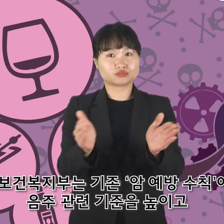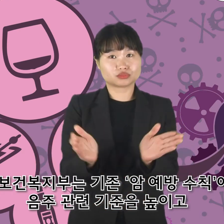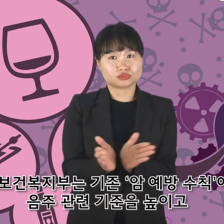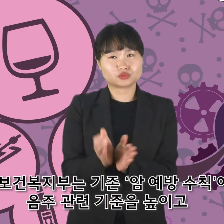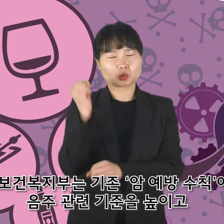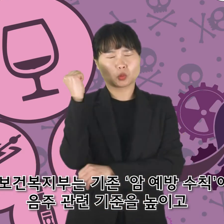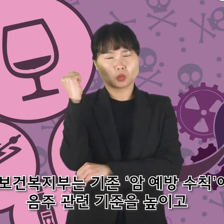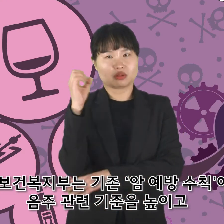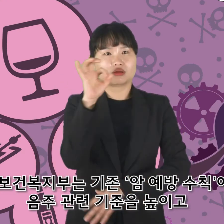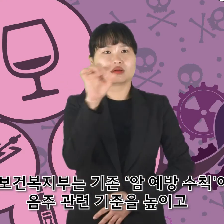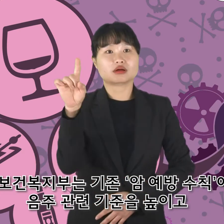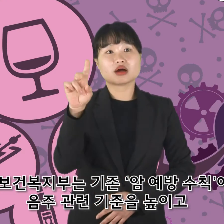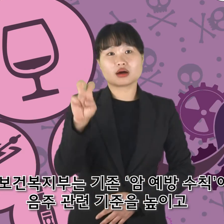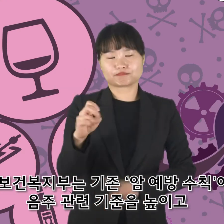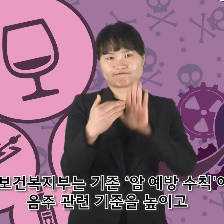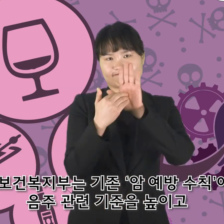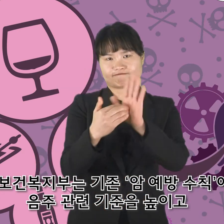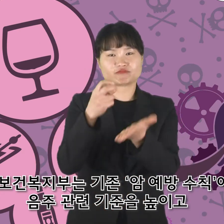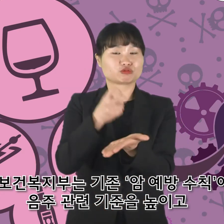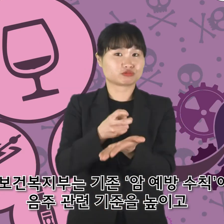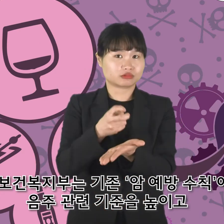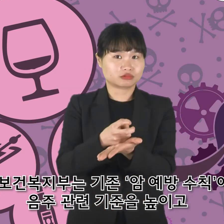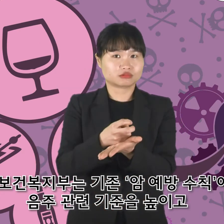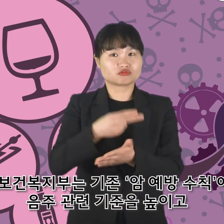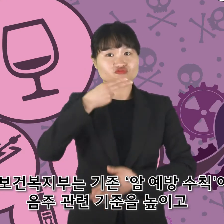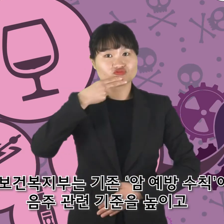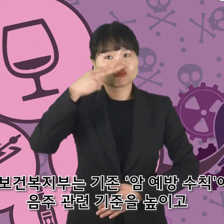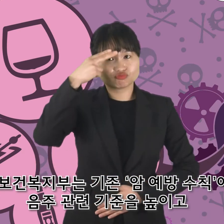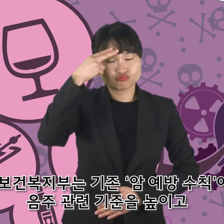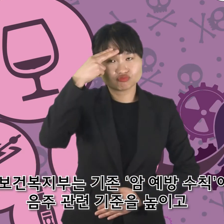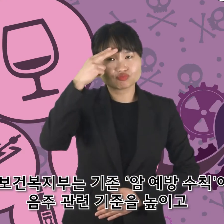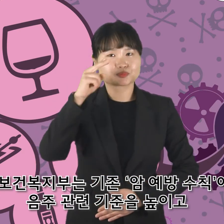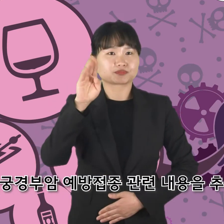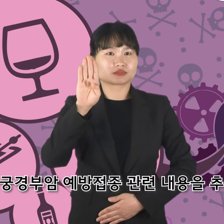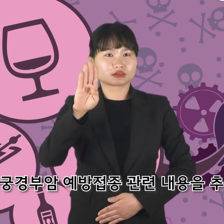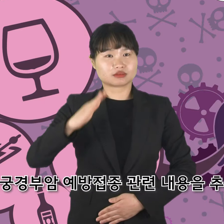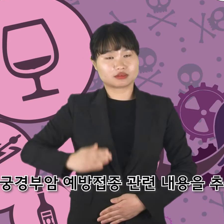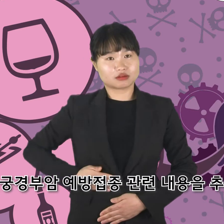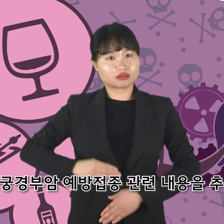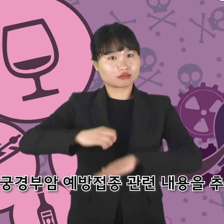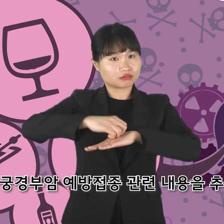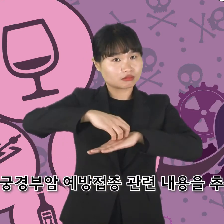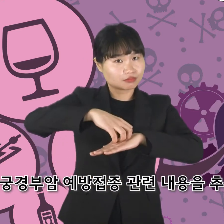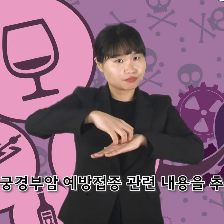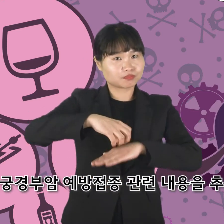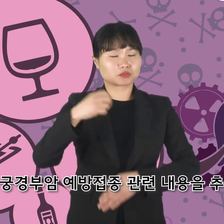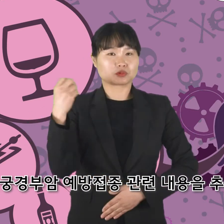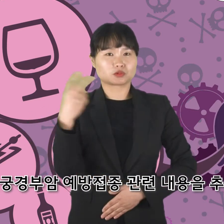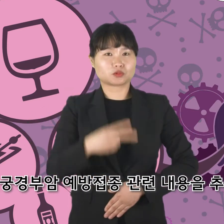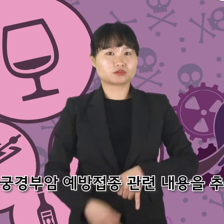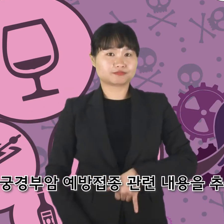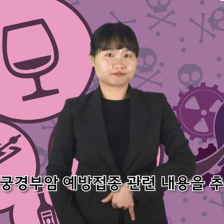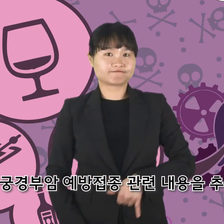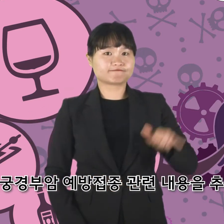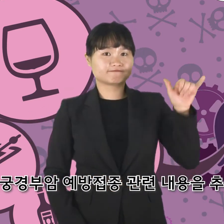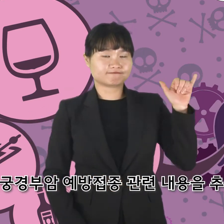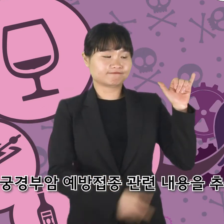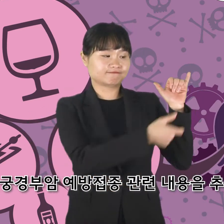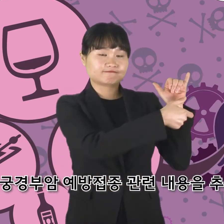당시 보건복지부는 기존 암 예방 수칙에서 음주 관련 기준을 높이고 B형 간염과